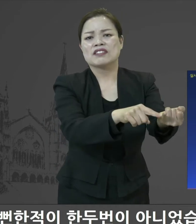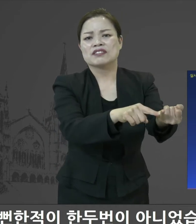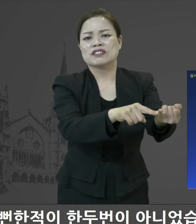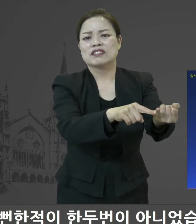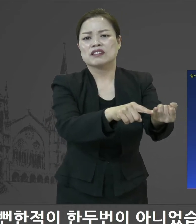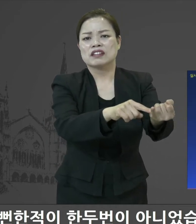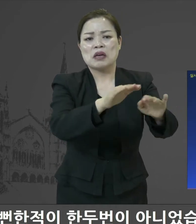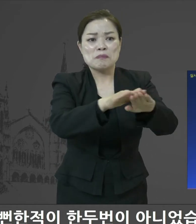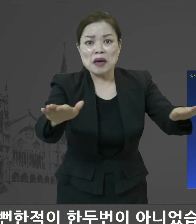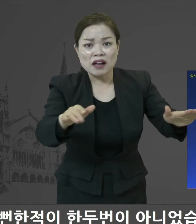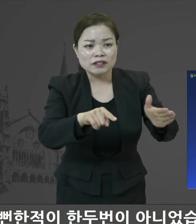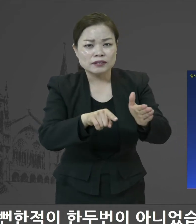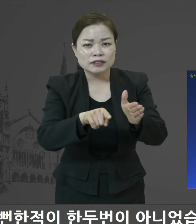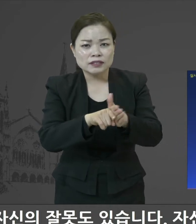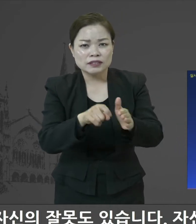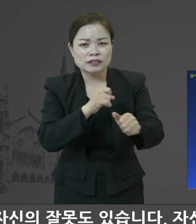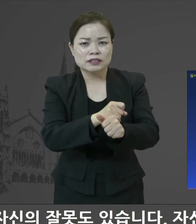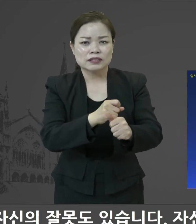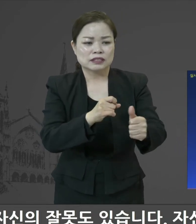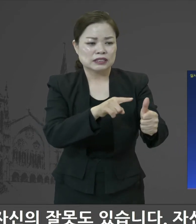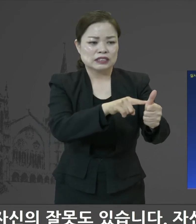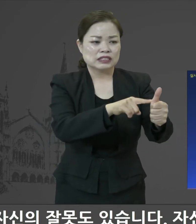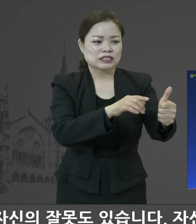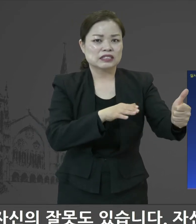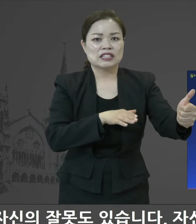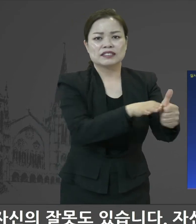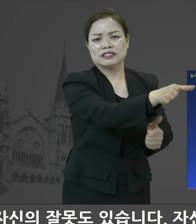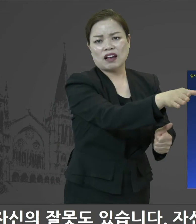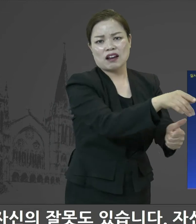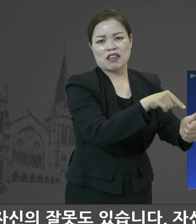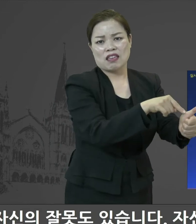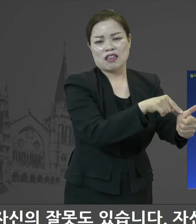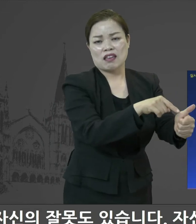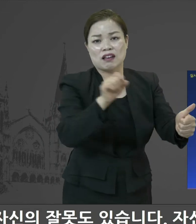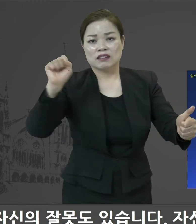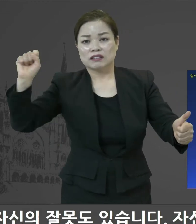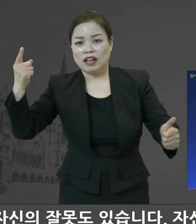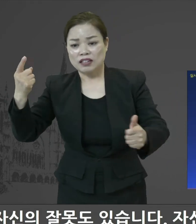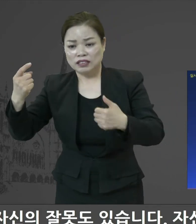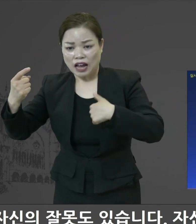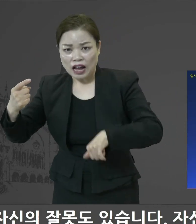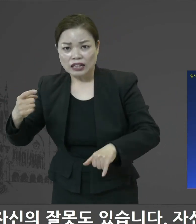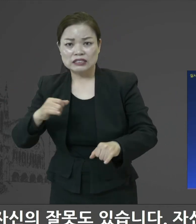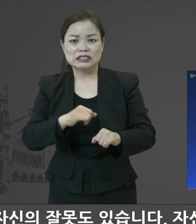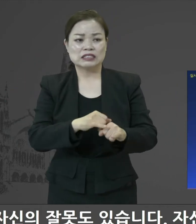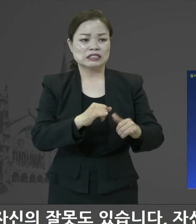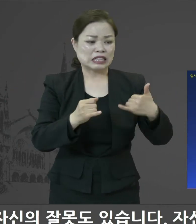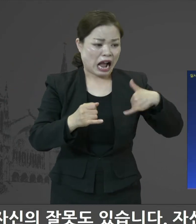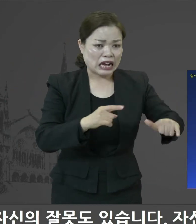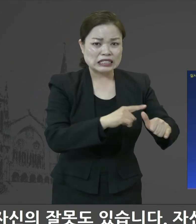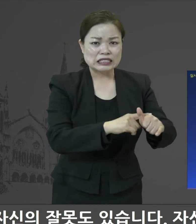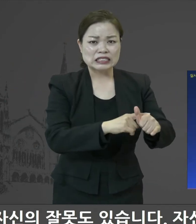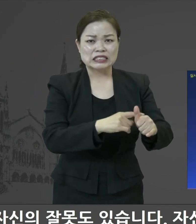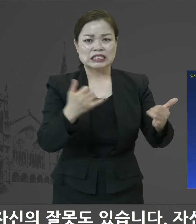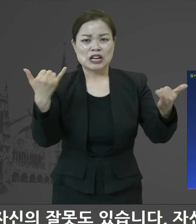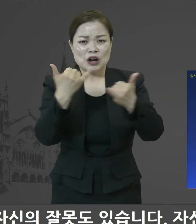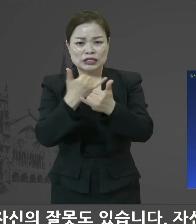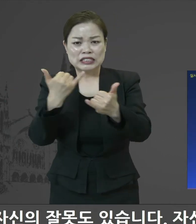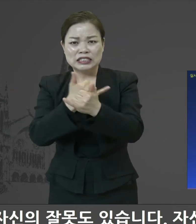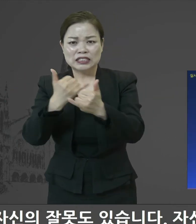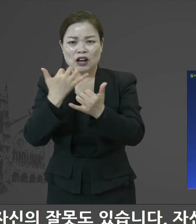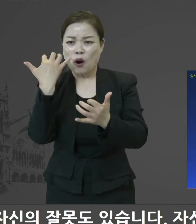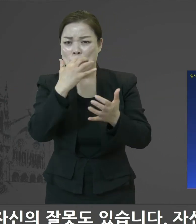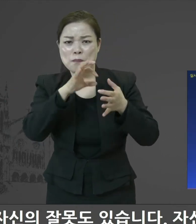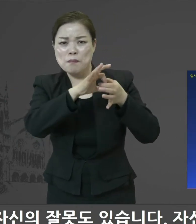수습하는 과정에서 청부살인까지 감행했습니다. 다윗의 아들들은 근친상간, 배신, 배반,